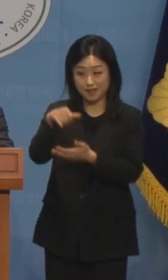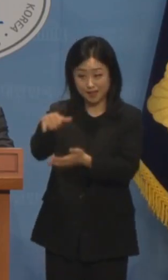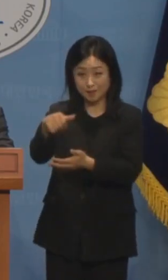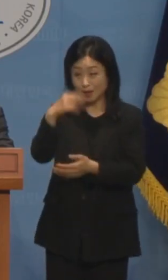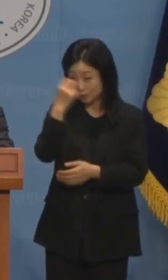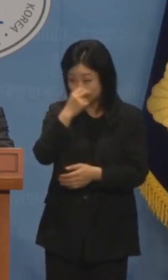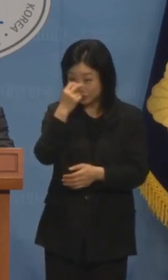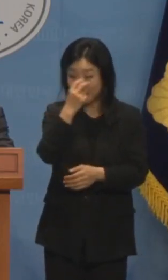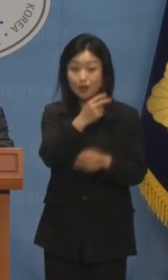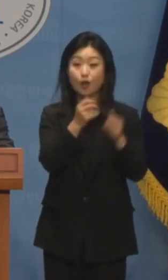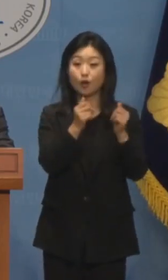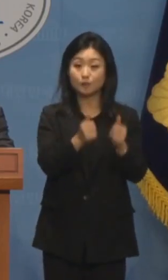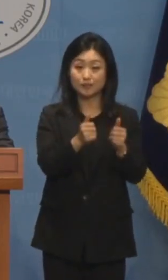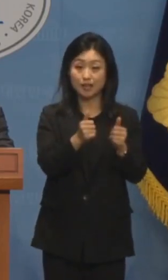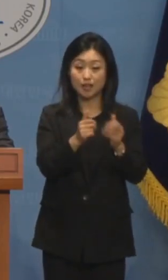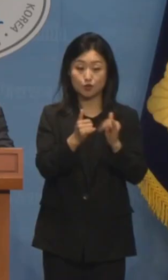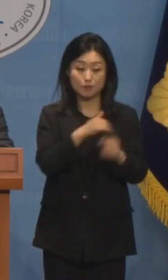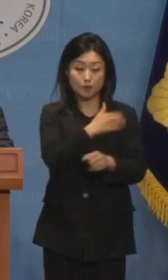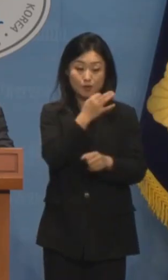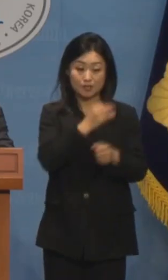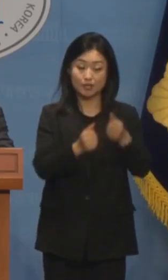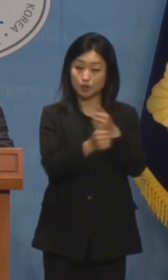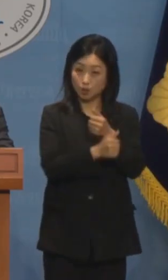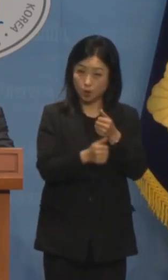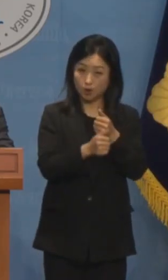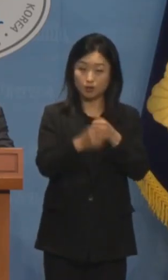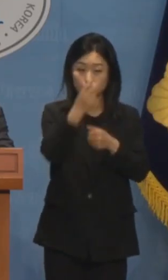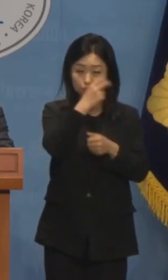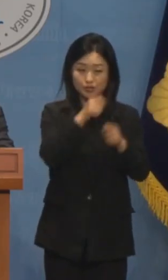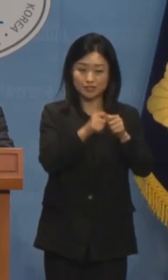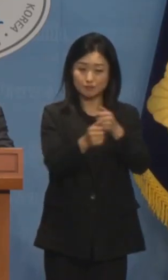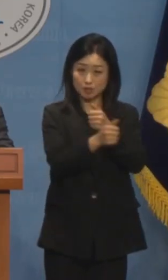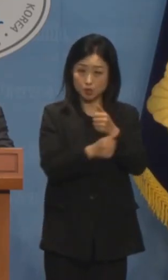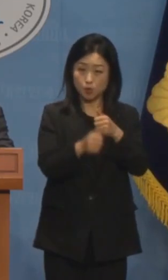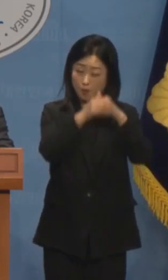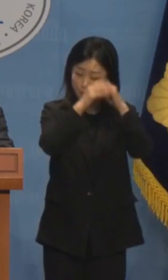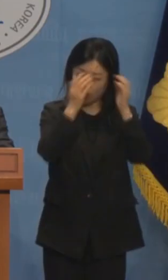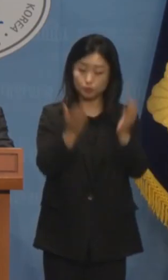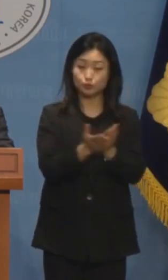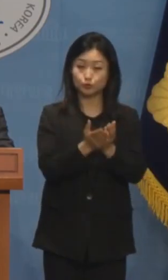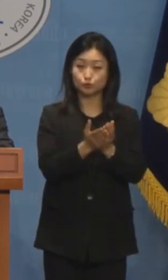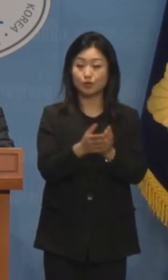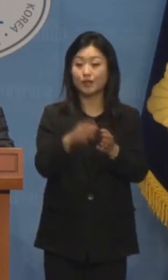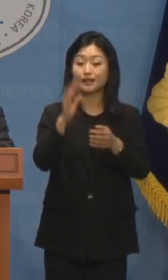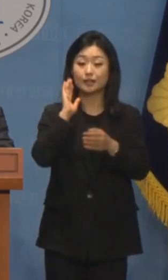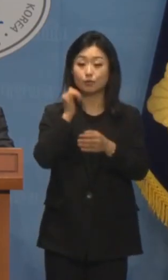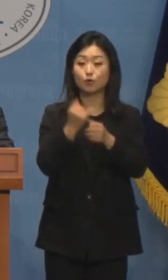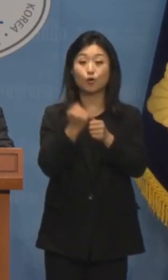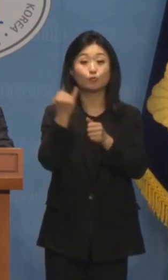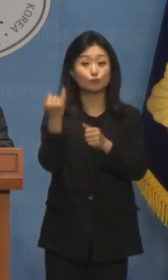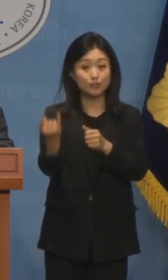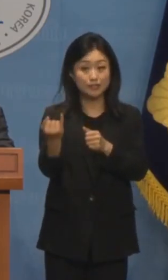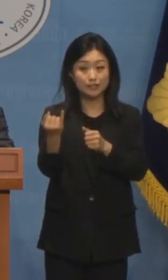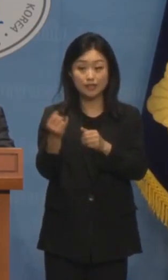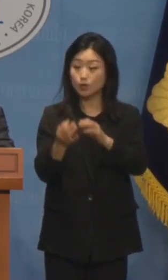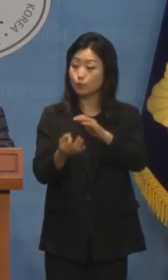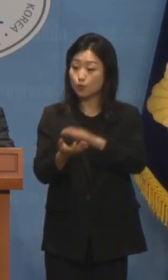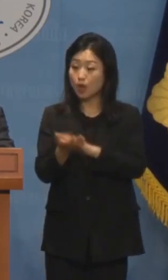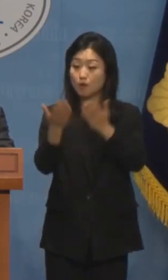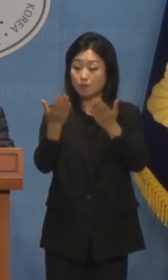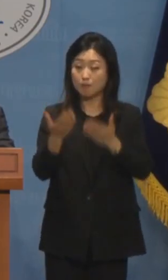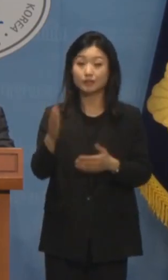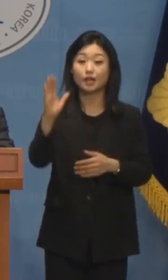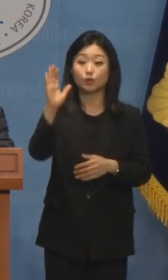수사한 검찰과 국민권익위 그리고 수사심의의 모든 결론은 대통령 부인은 뇌물을 받아도